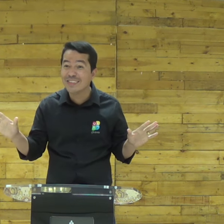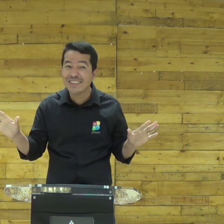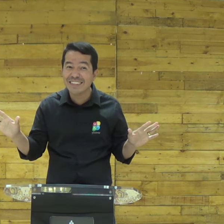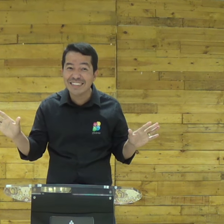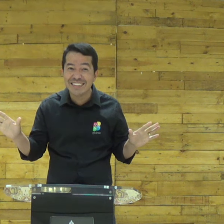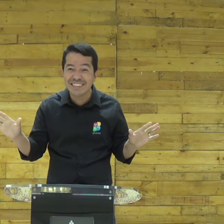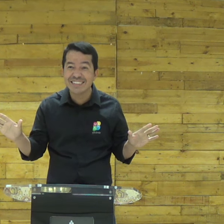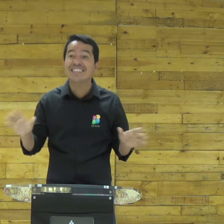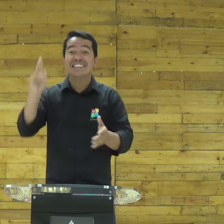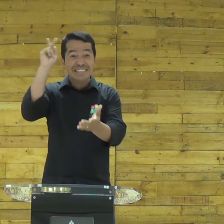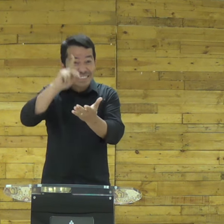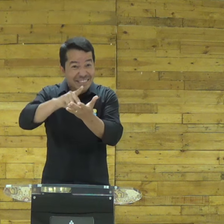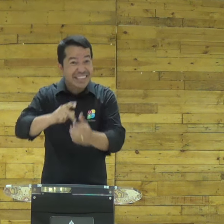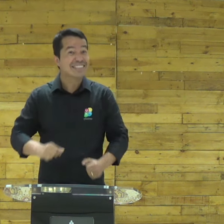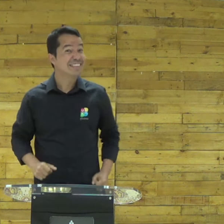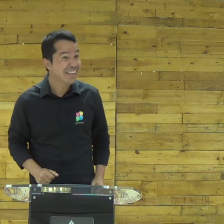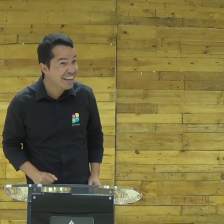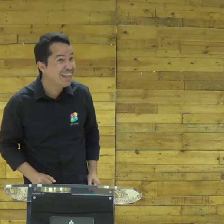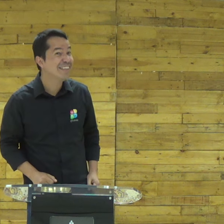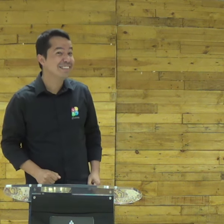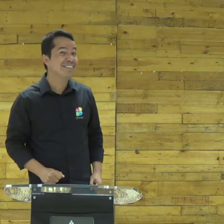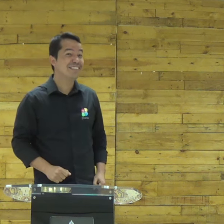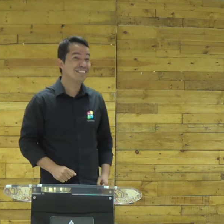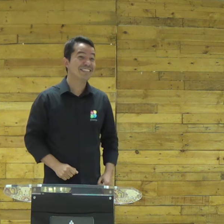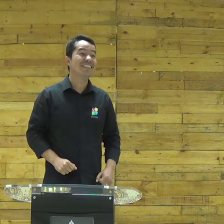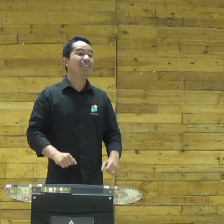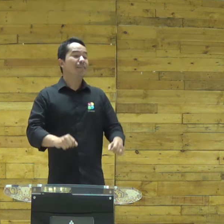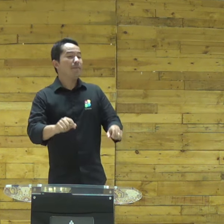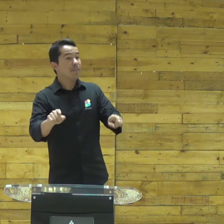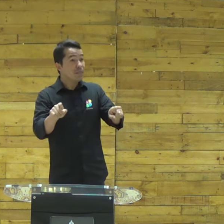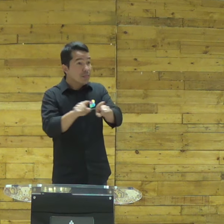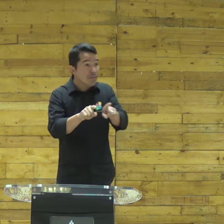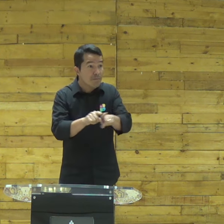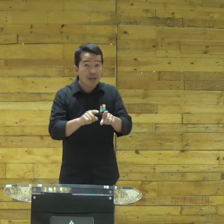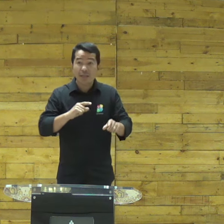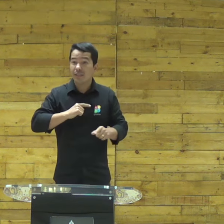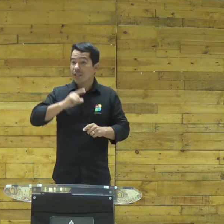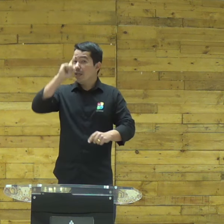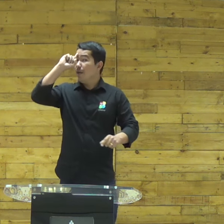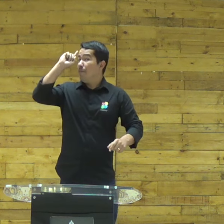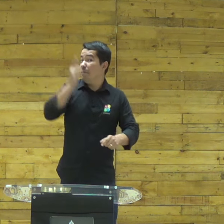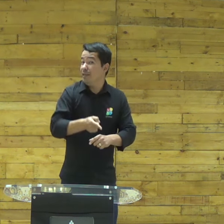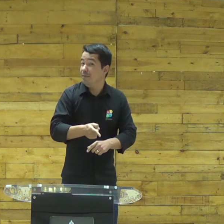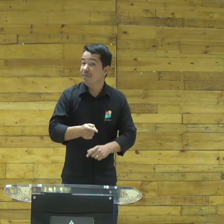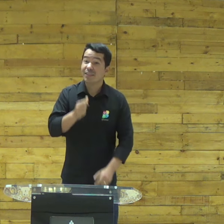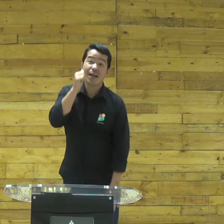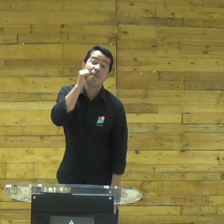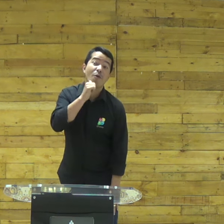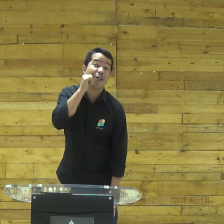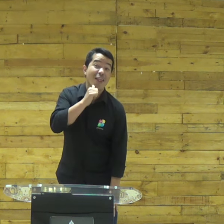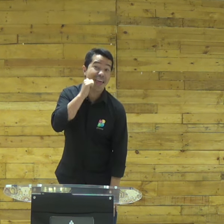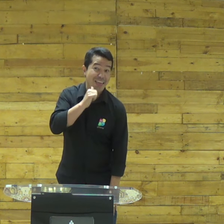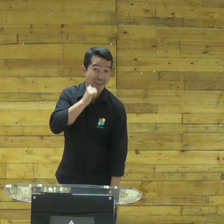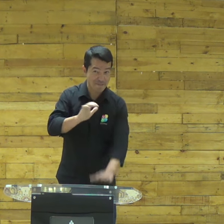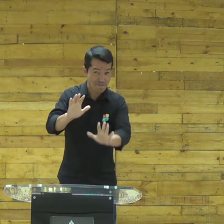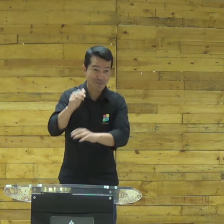era só E é verdade isso era um mandamento também era um mandamento